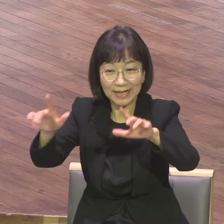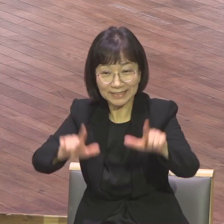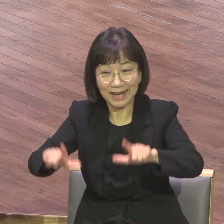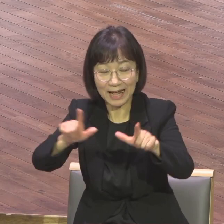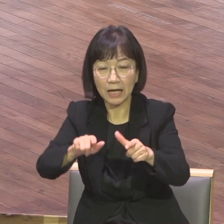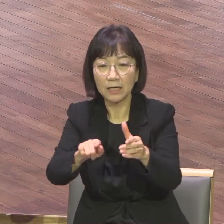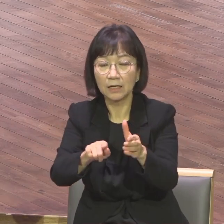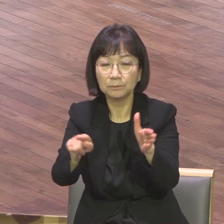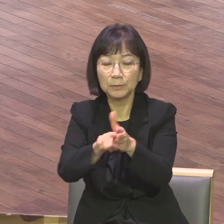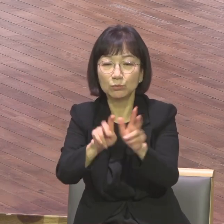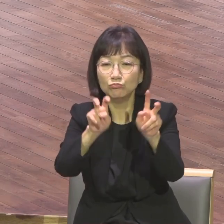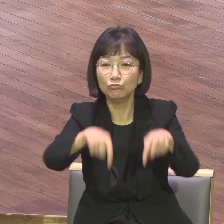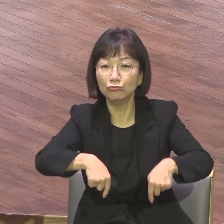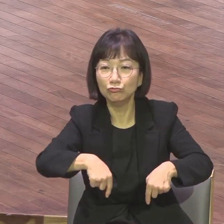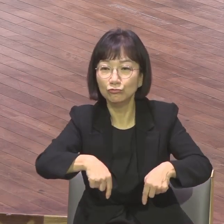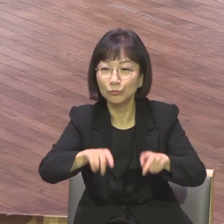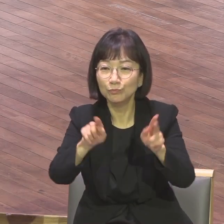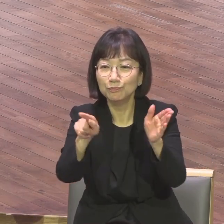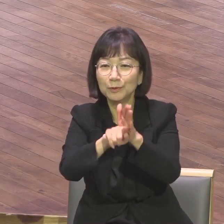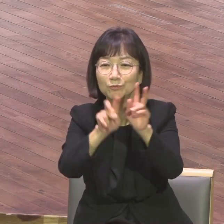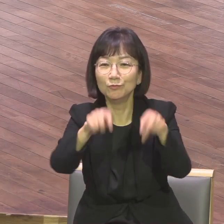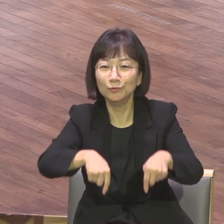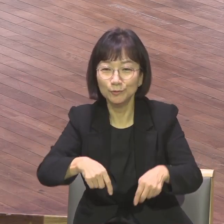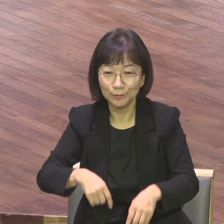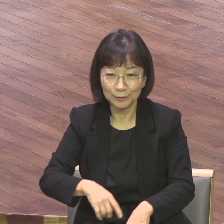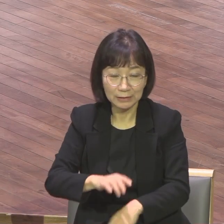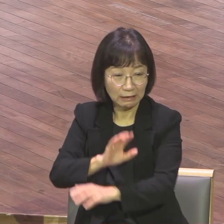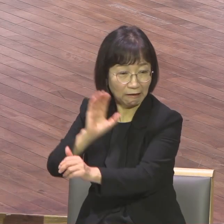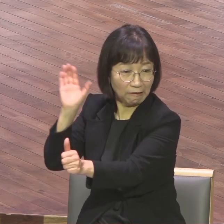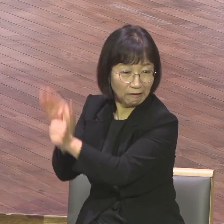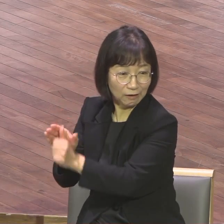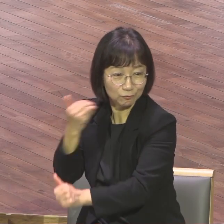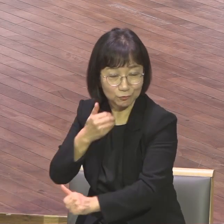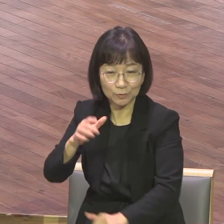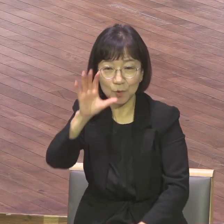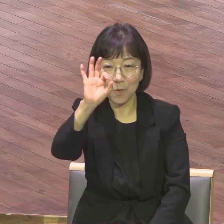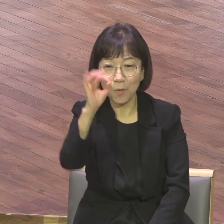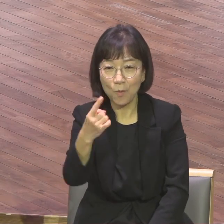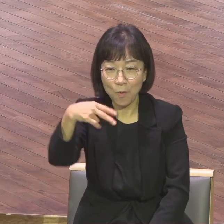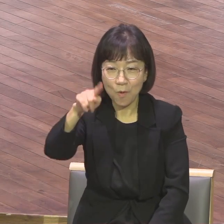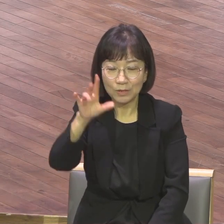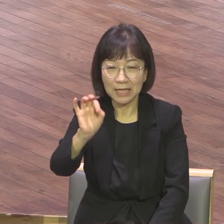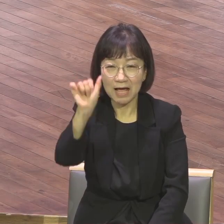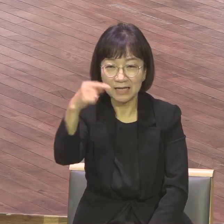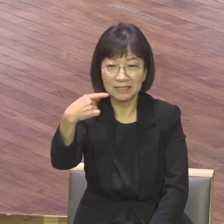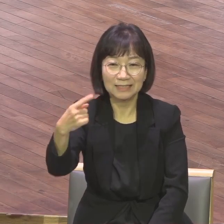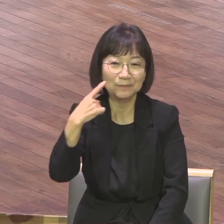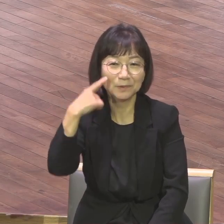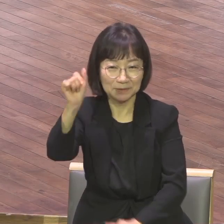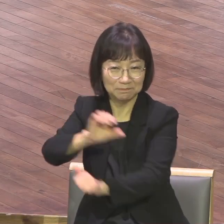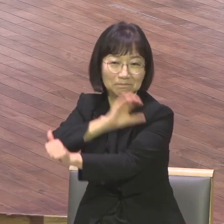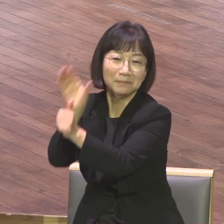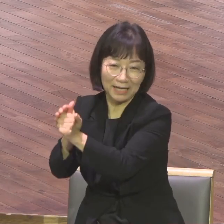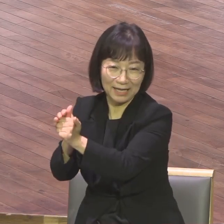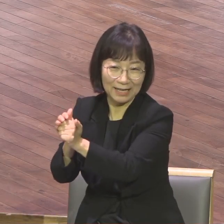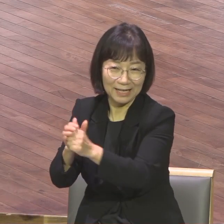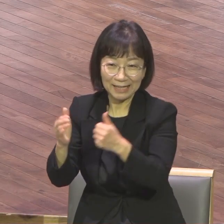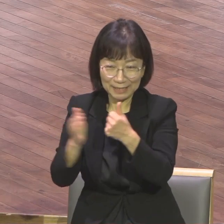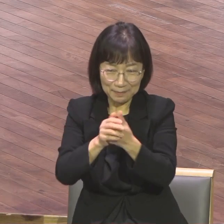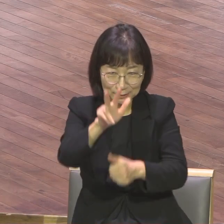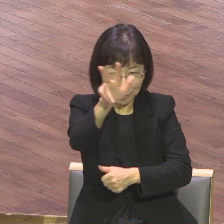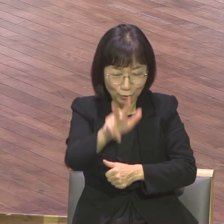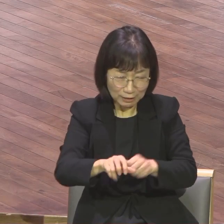권륙전도 담당 오상은 목사. 그래서 이제 권륙전도를 전국으로 우리 교육자들이